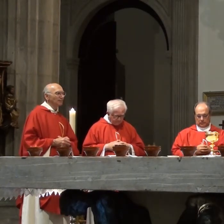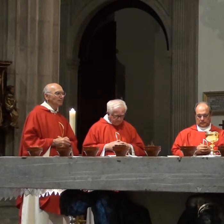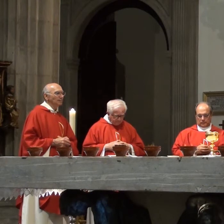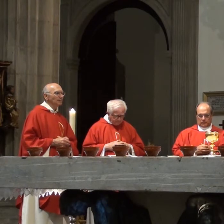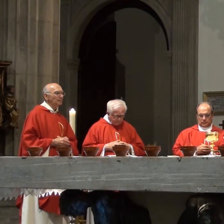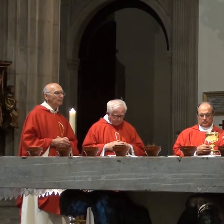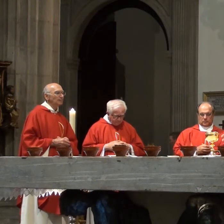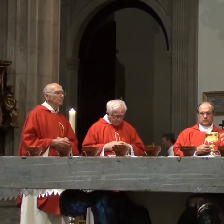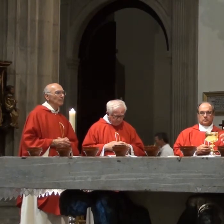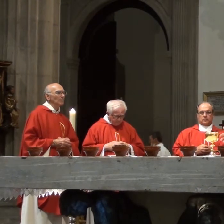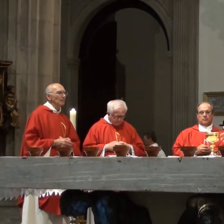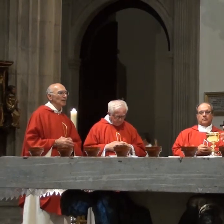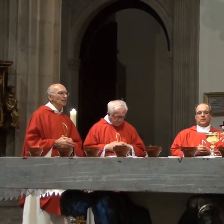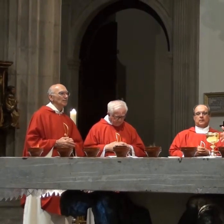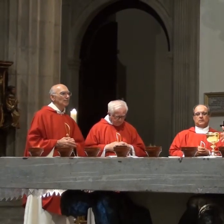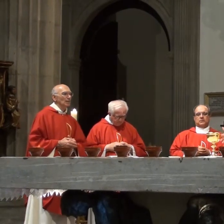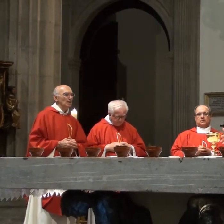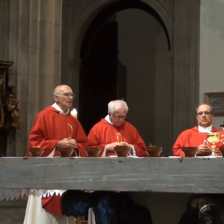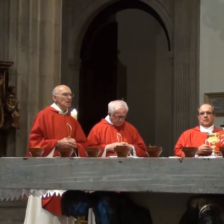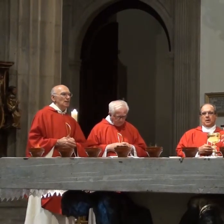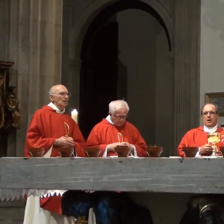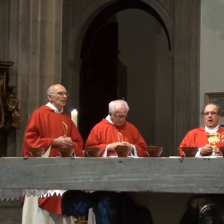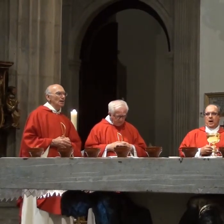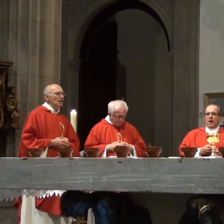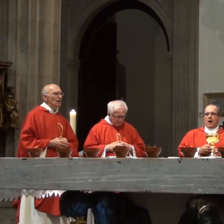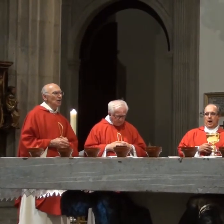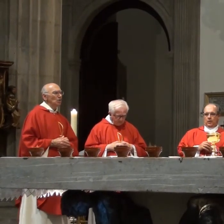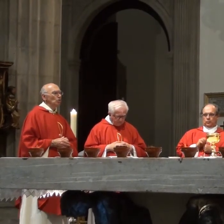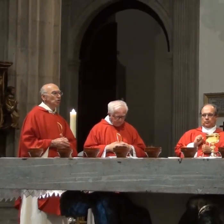Este es el Sacramento de nuestra fe